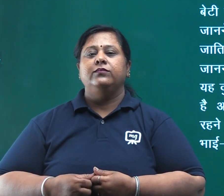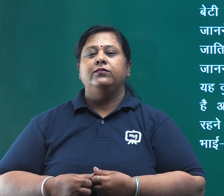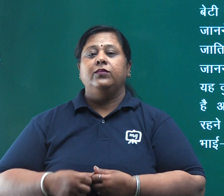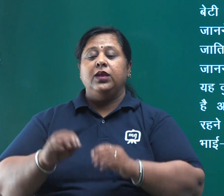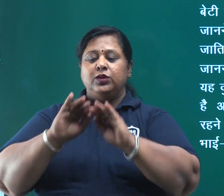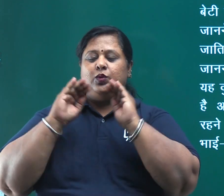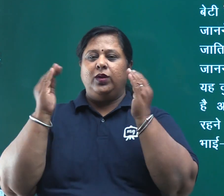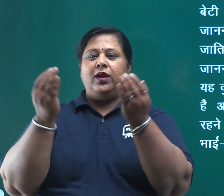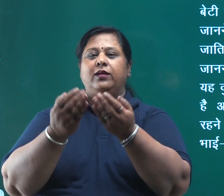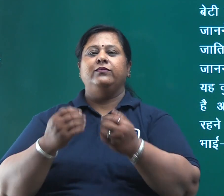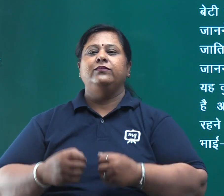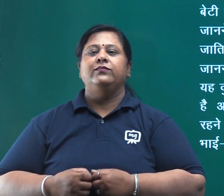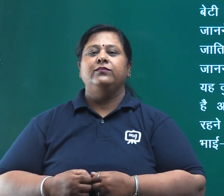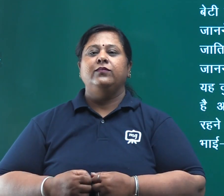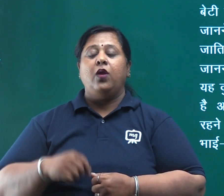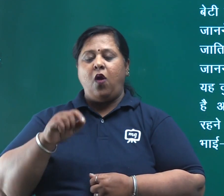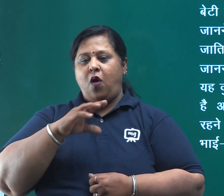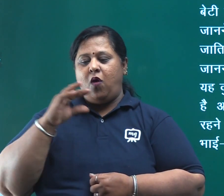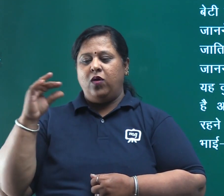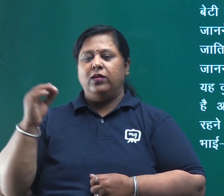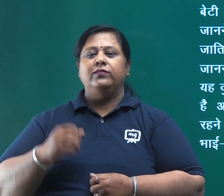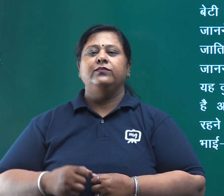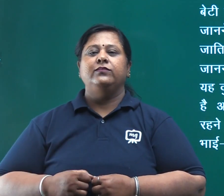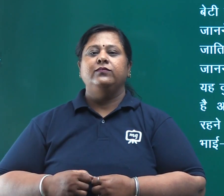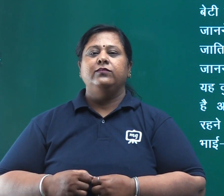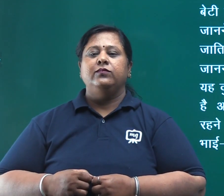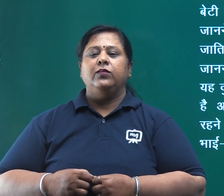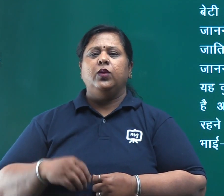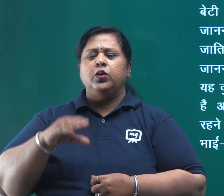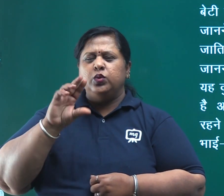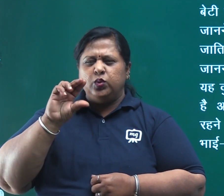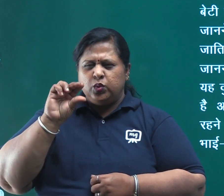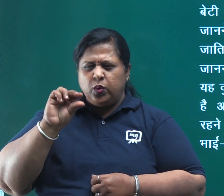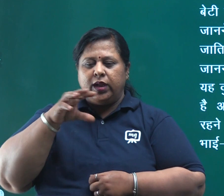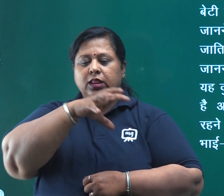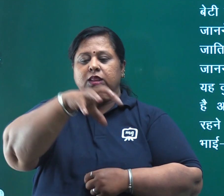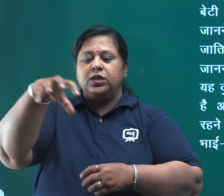इस दुनिया और छोटे देशों के